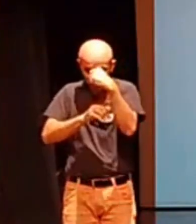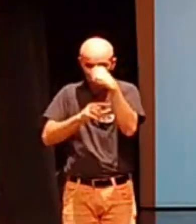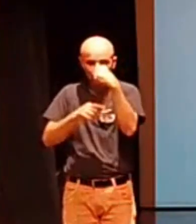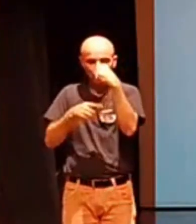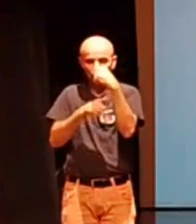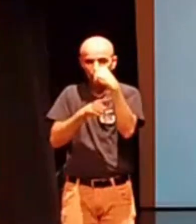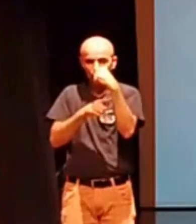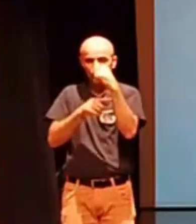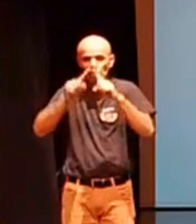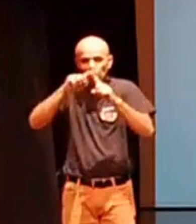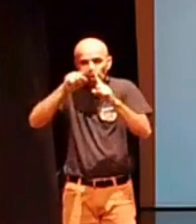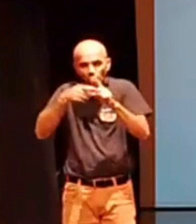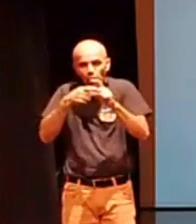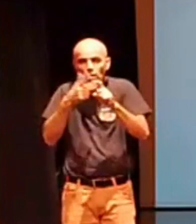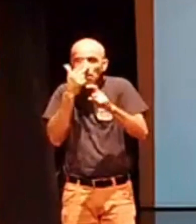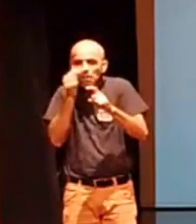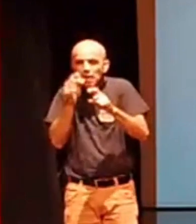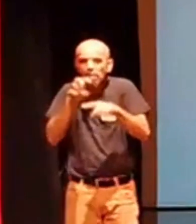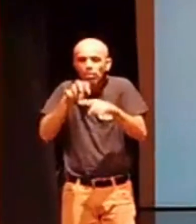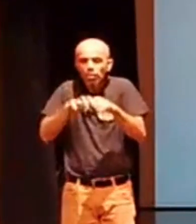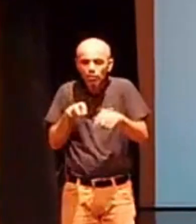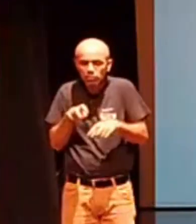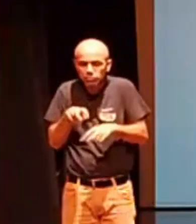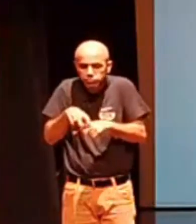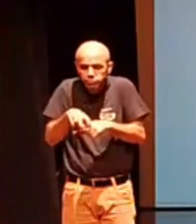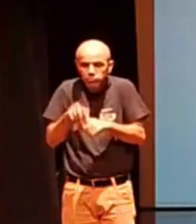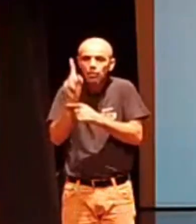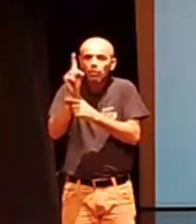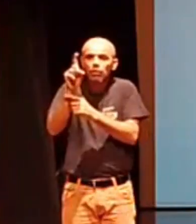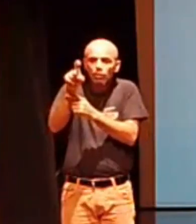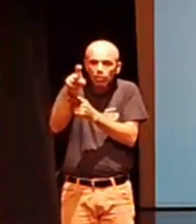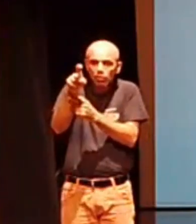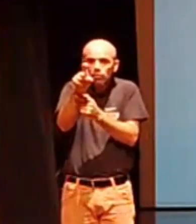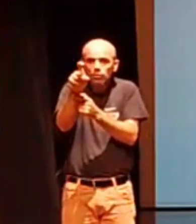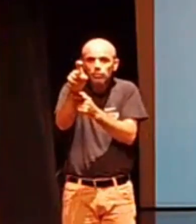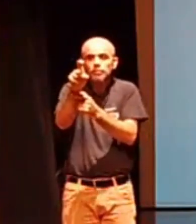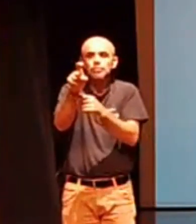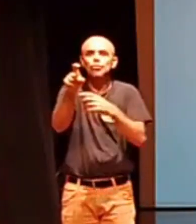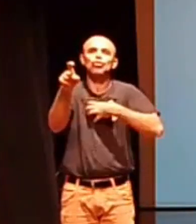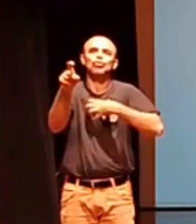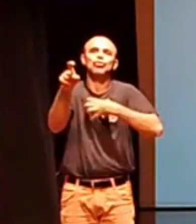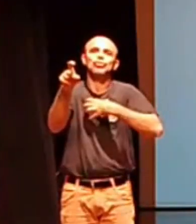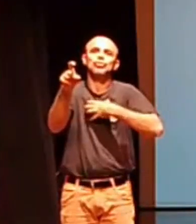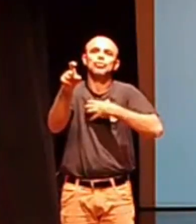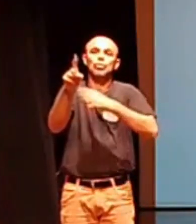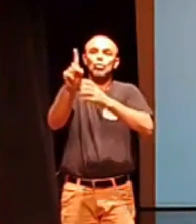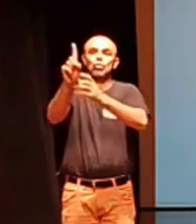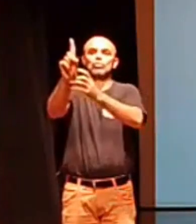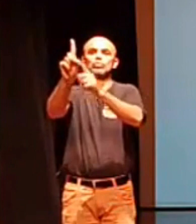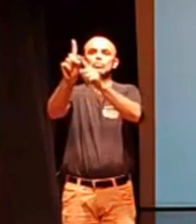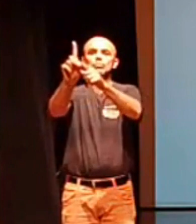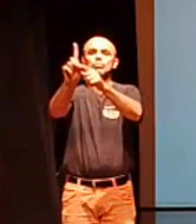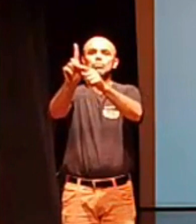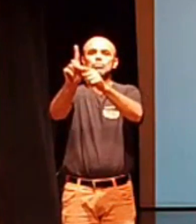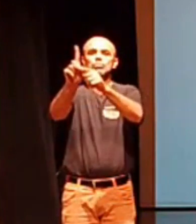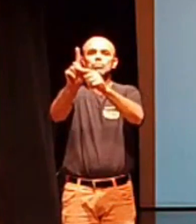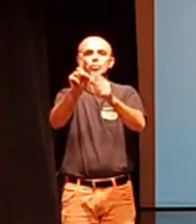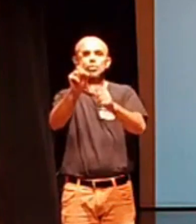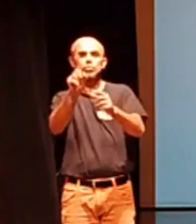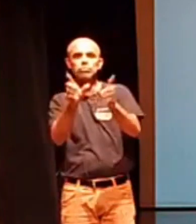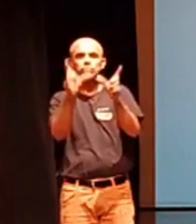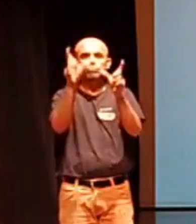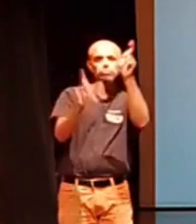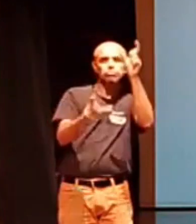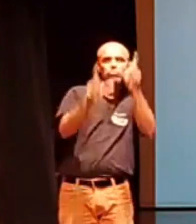uma gestante que parece estar sentada na pelve, outra parece que vai estar lá na frente. E aí a gente pega posturas